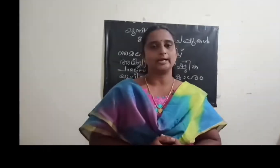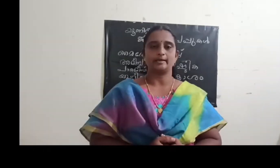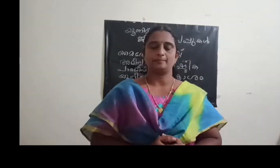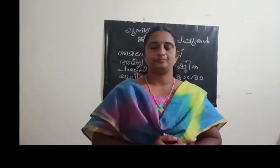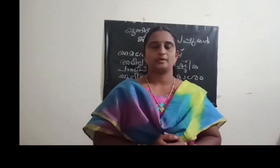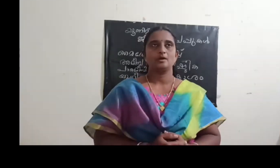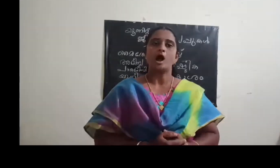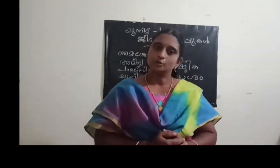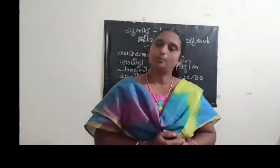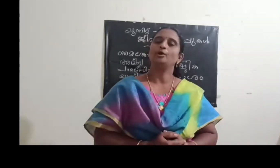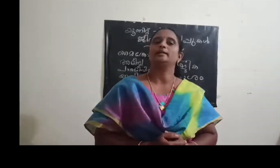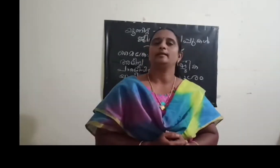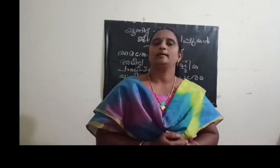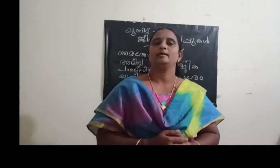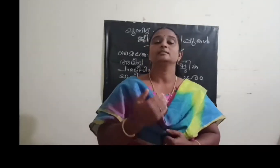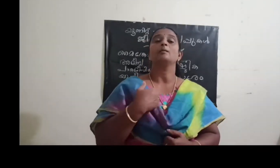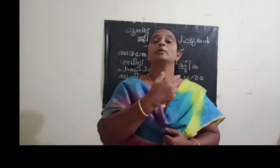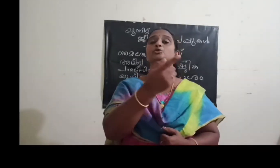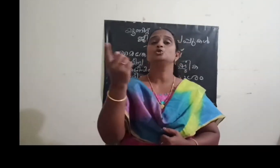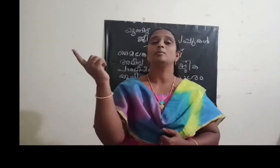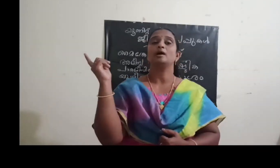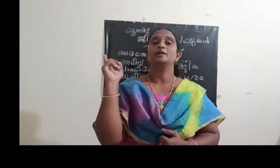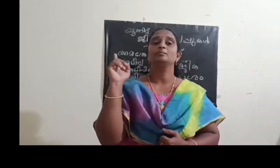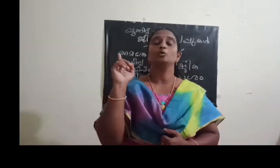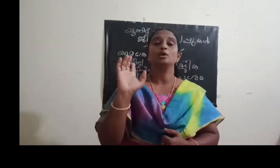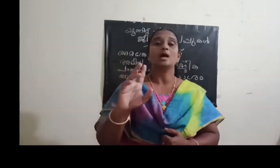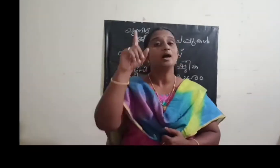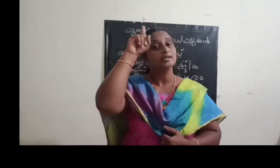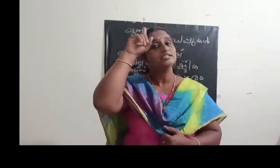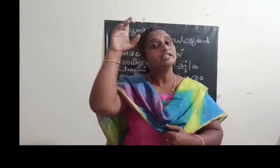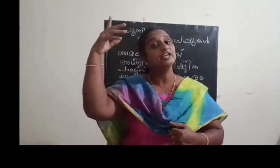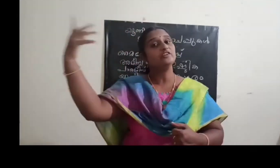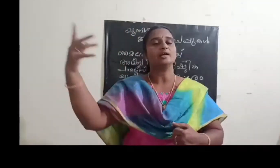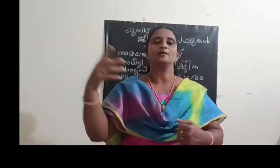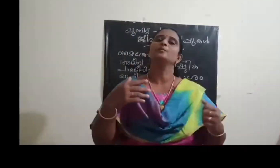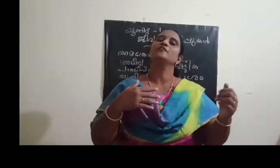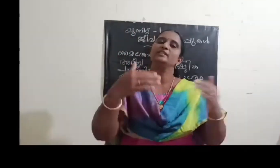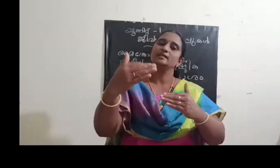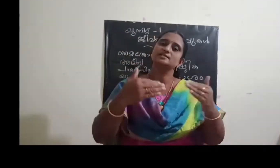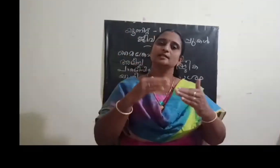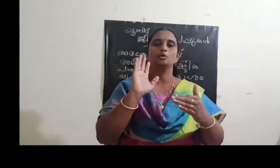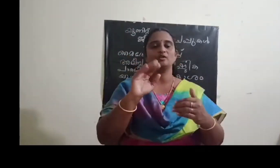നിങ്ങൾക്കറിയാം. അതുപോലെ തന്നെ നമ്മുടെ ചുറ്റുപാടും ഉള്ള ജീവികളും